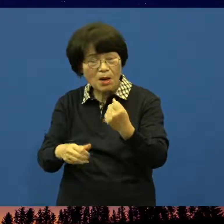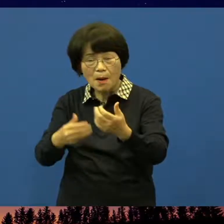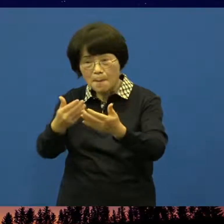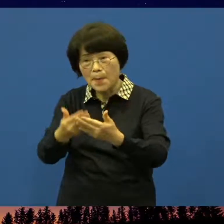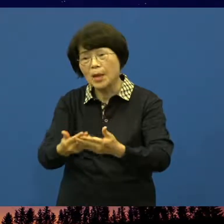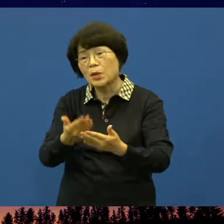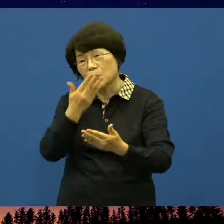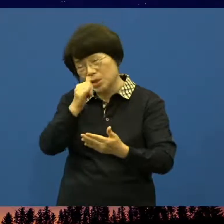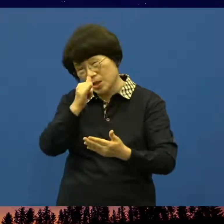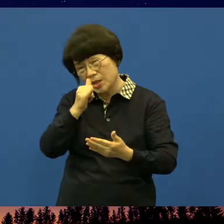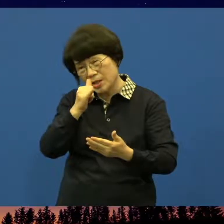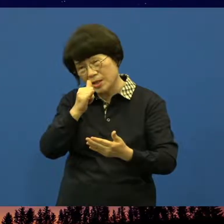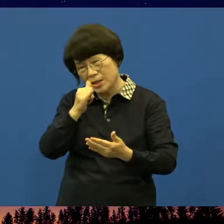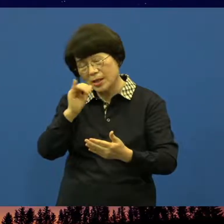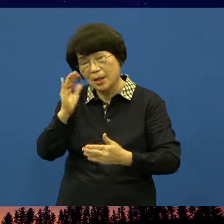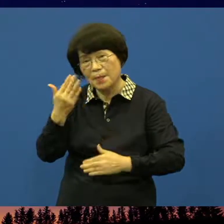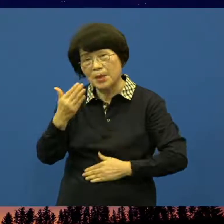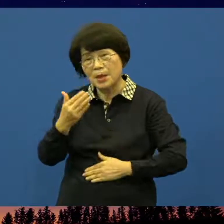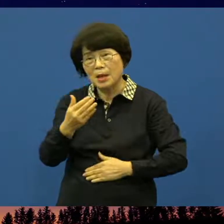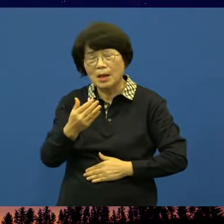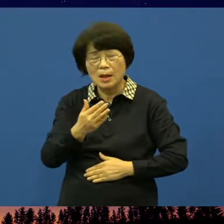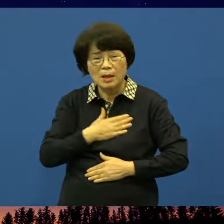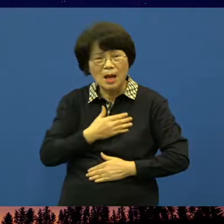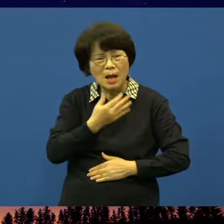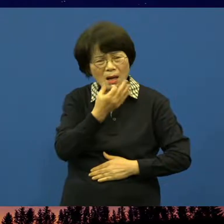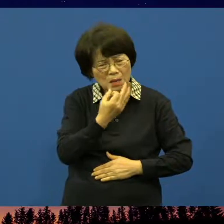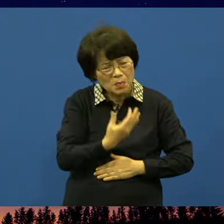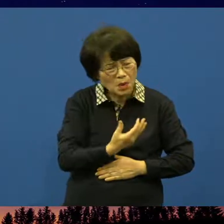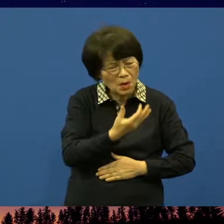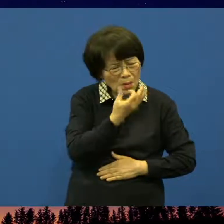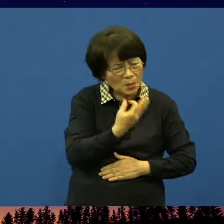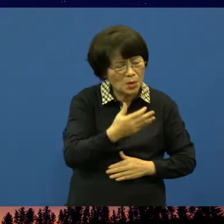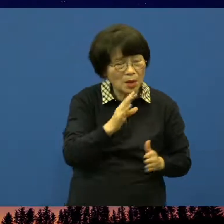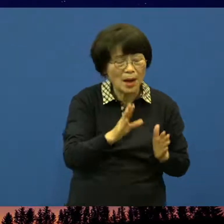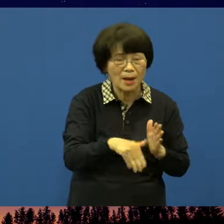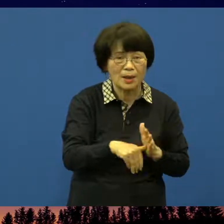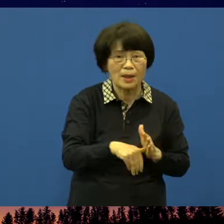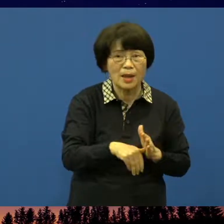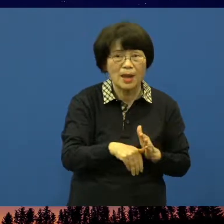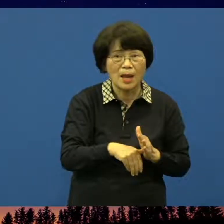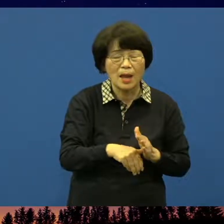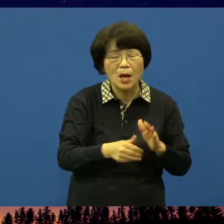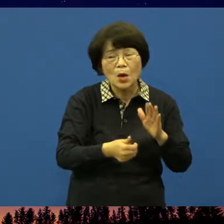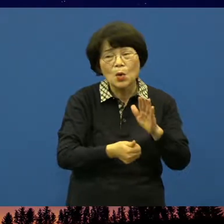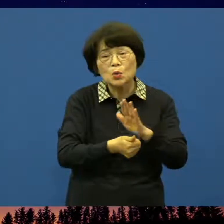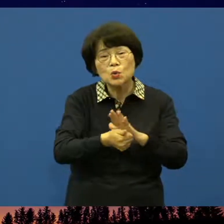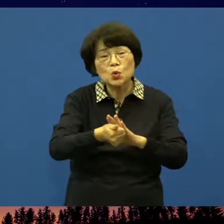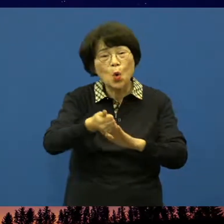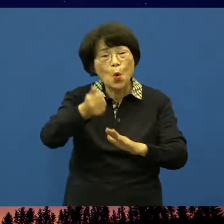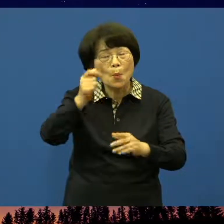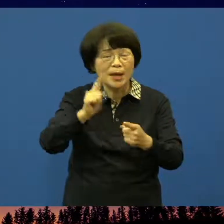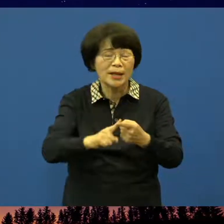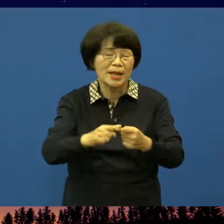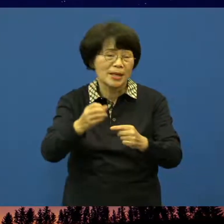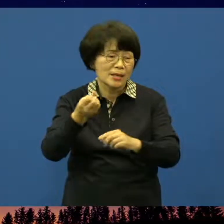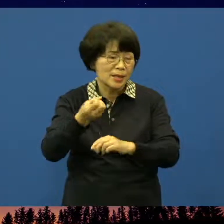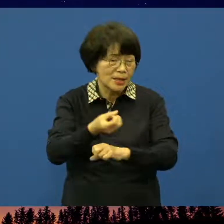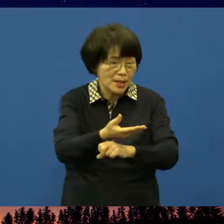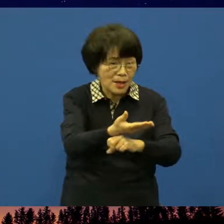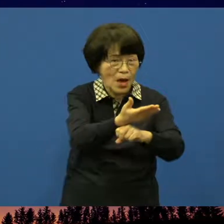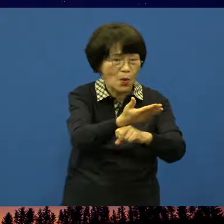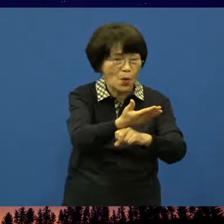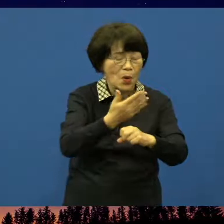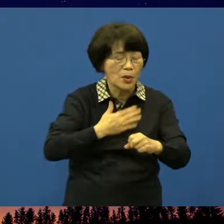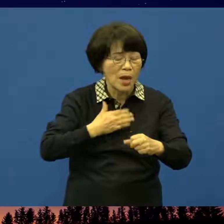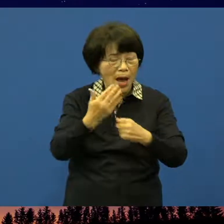나가 있어요. 너무 힘들어하고 막 퍽퍽하죠. 그때 여러분들이 소망의 이유를 얘기하고 내가 받은 이